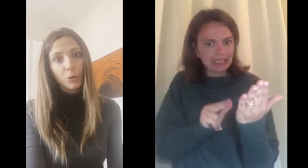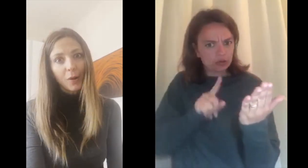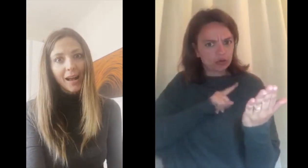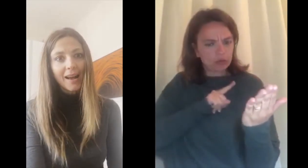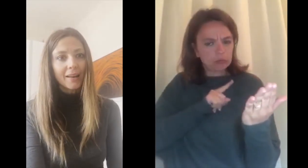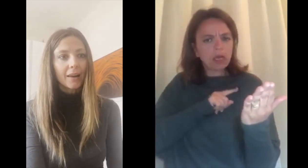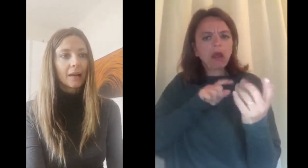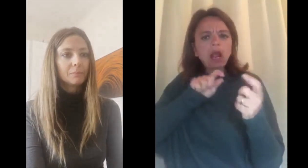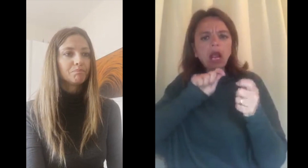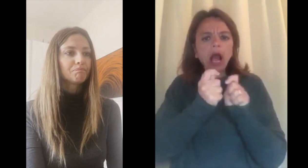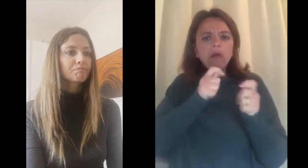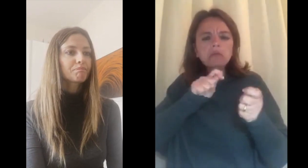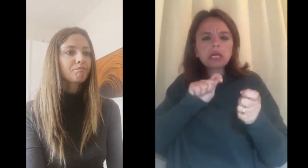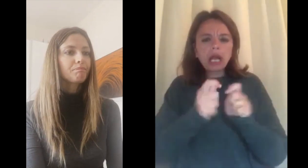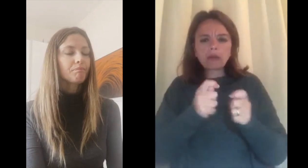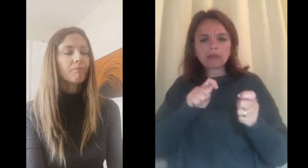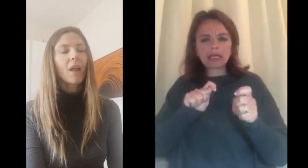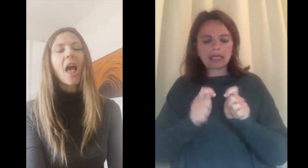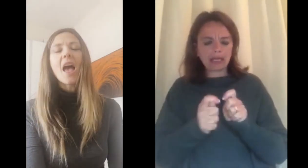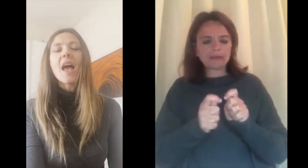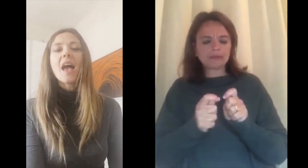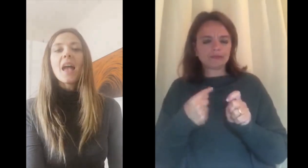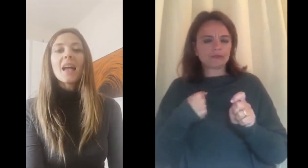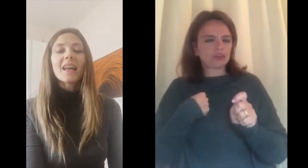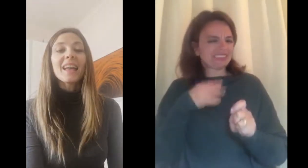trasformarla, a ritoccarla.